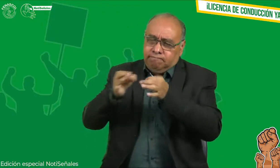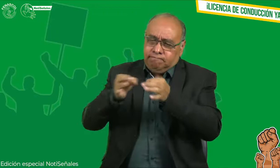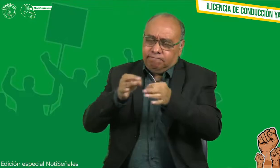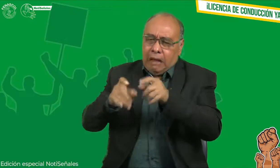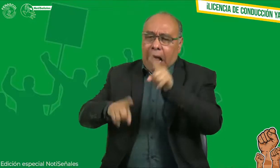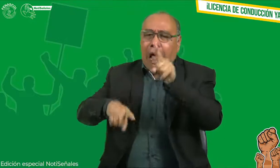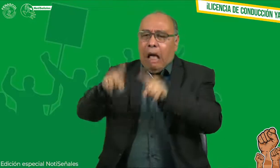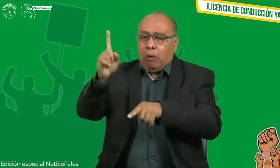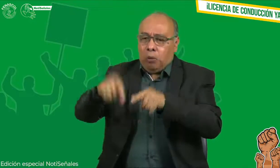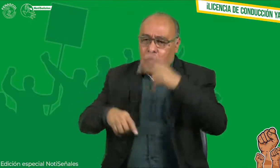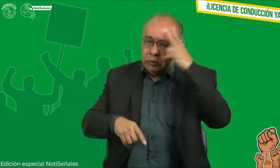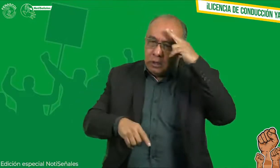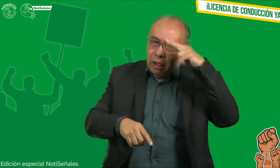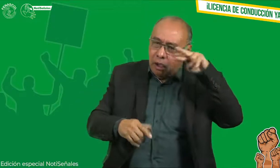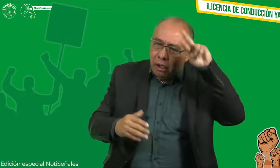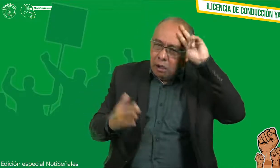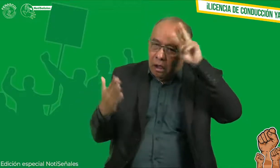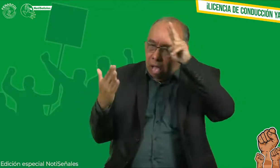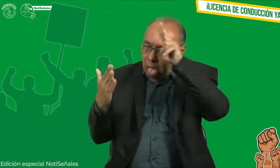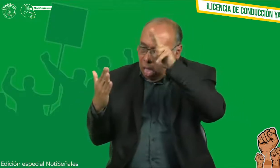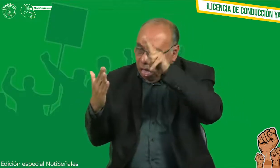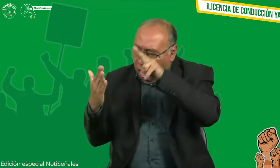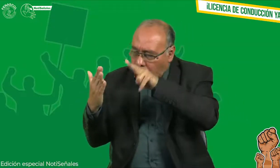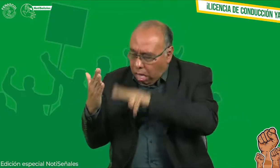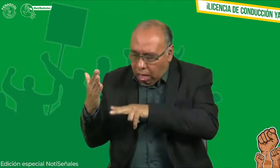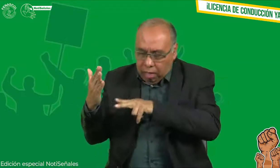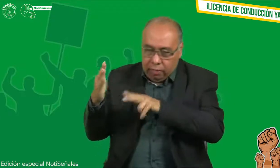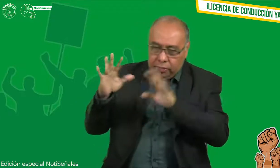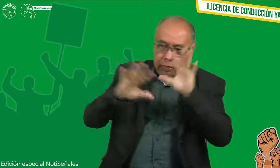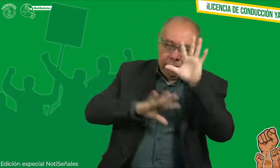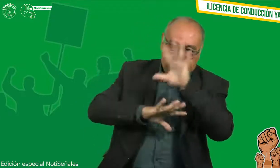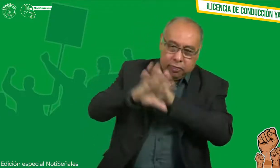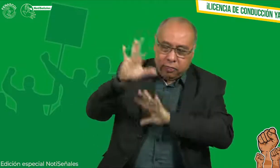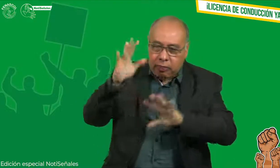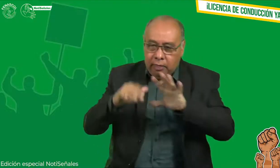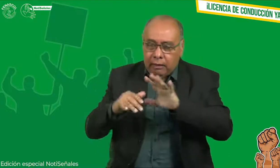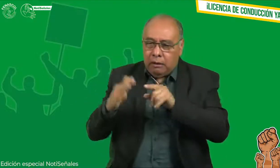Justamente nosotros cuando iniciamos esta transmisión les mostramos